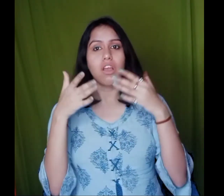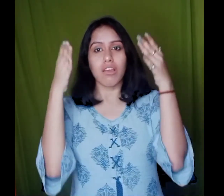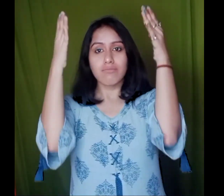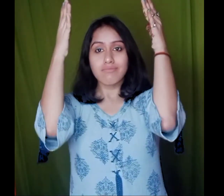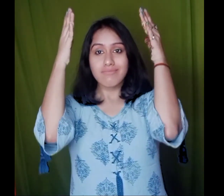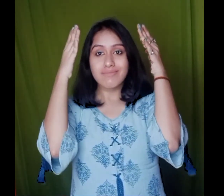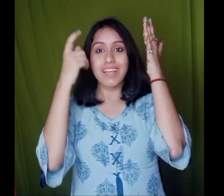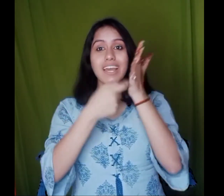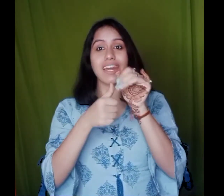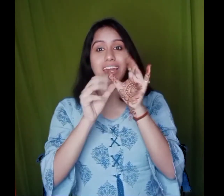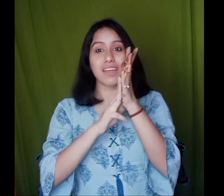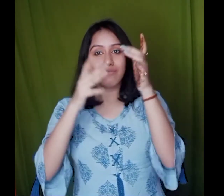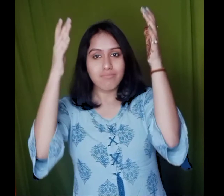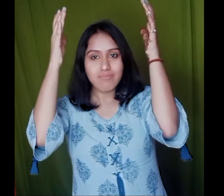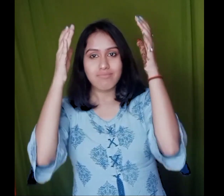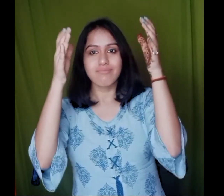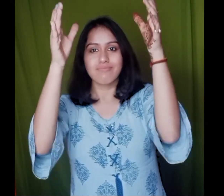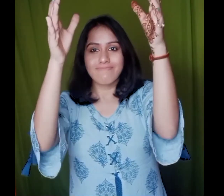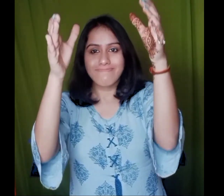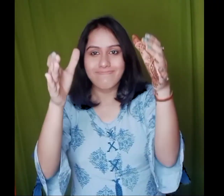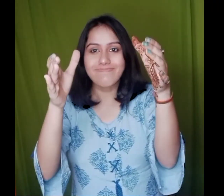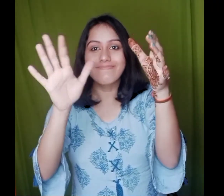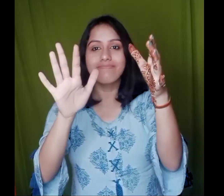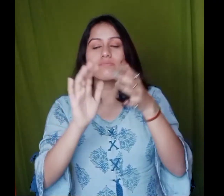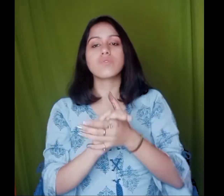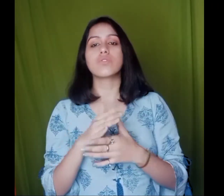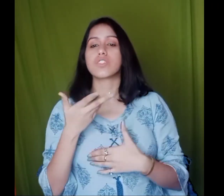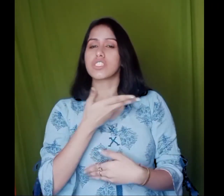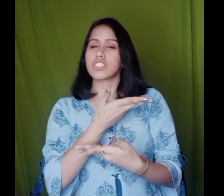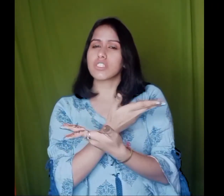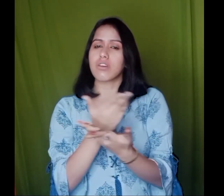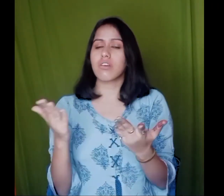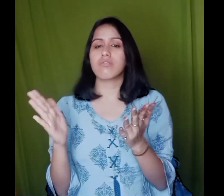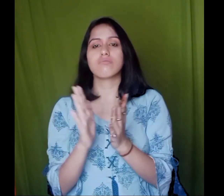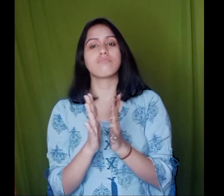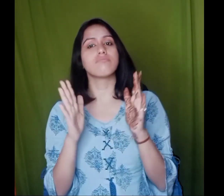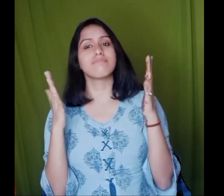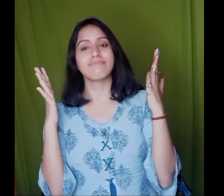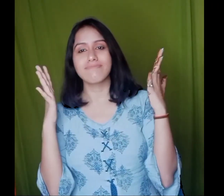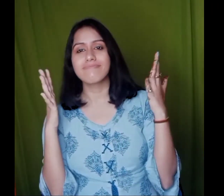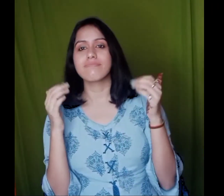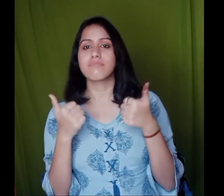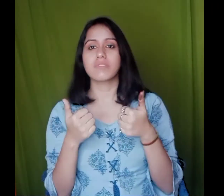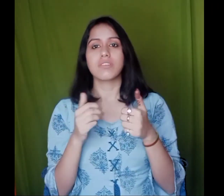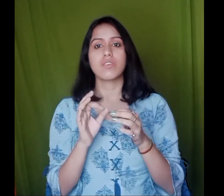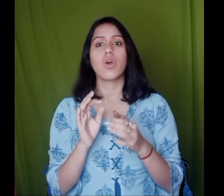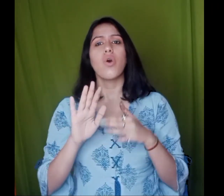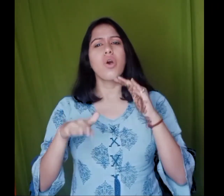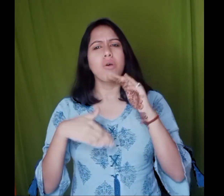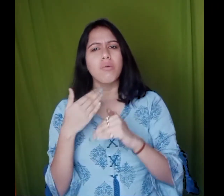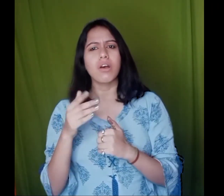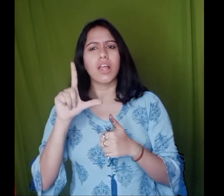था लक्ष्मण जी का। भगवान श्री राम लंका विजय करके मां सीता जी को साथ लेकर के लक्ष्मण जी के साथ अयोध्या में